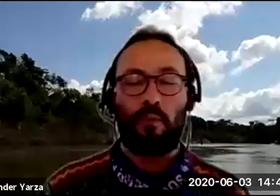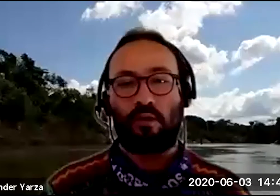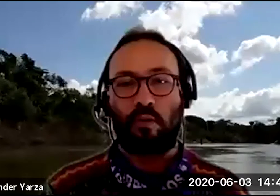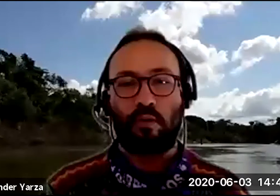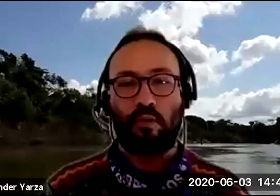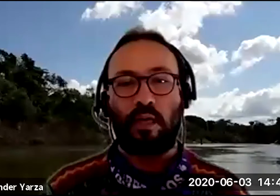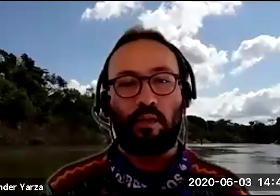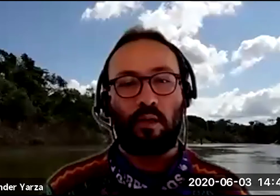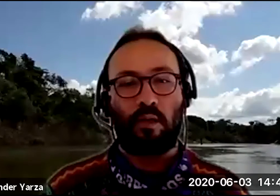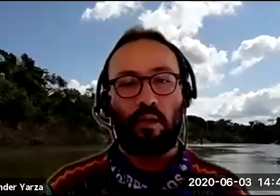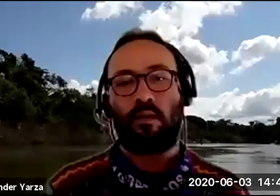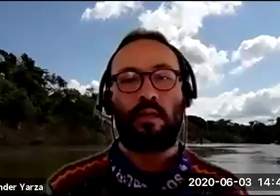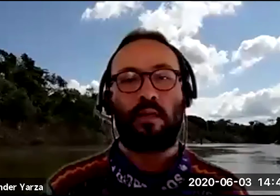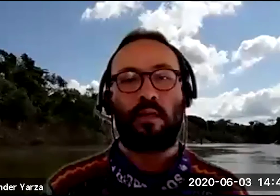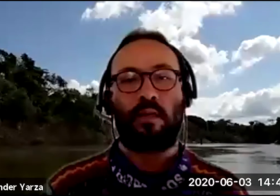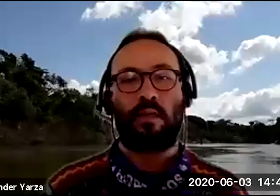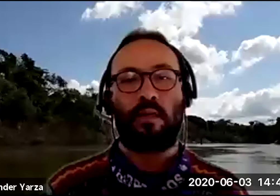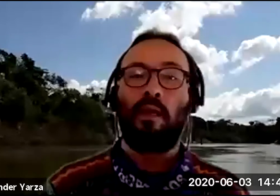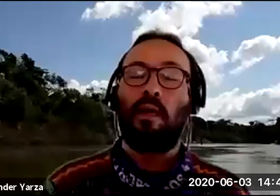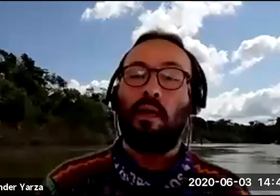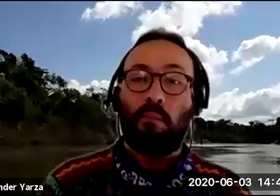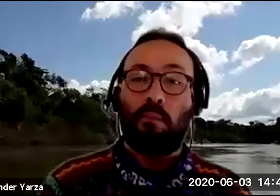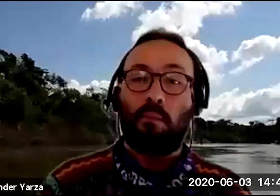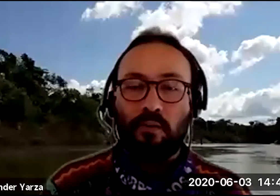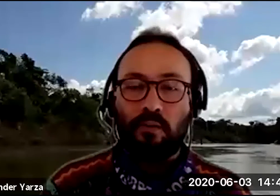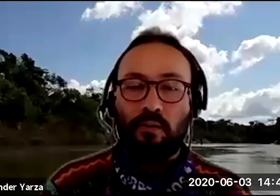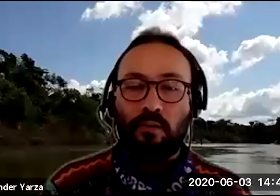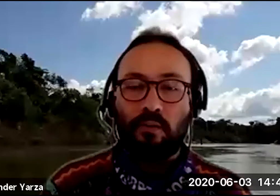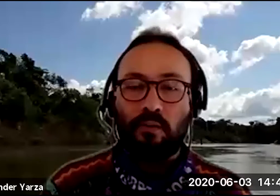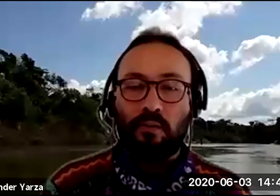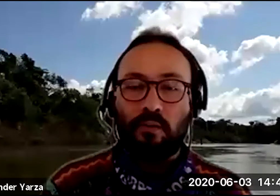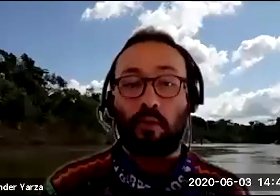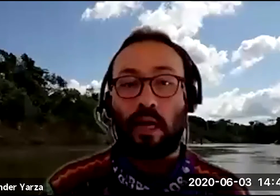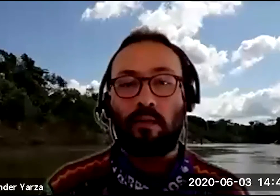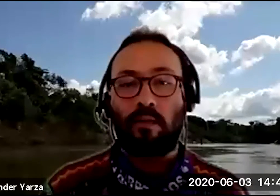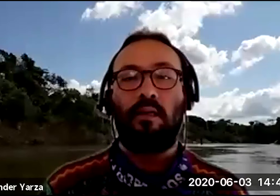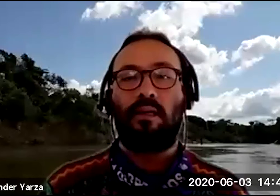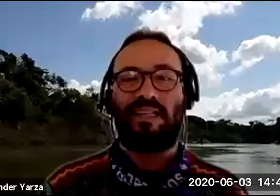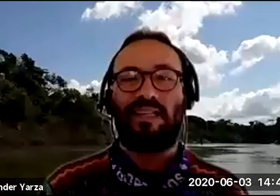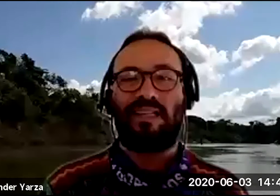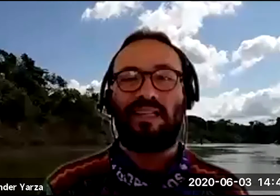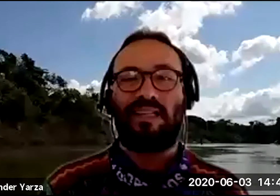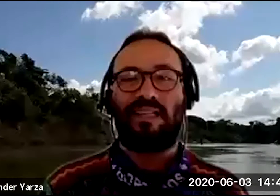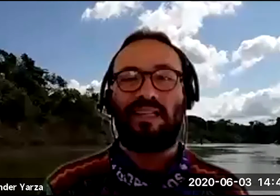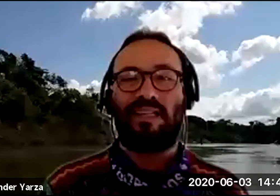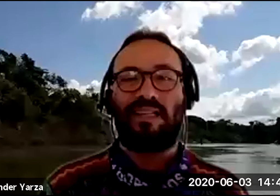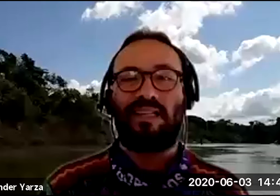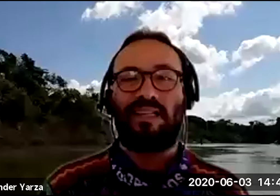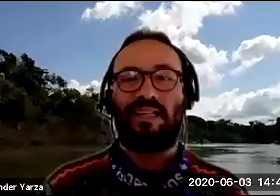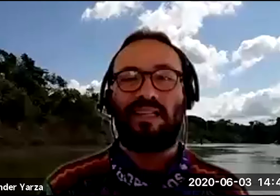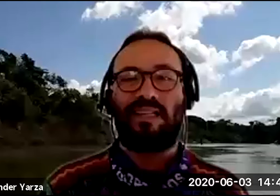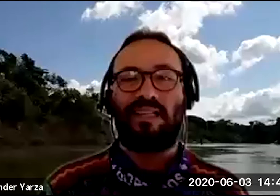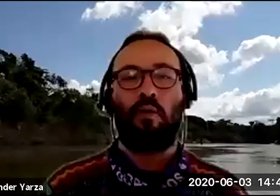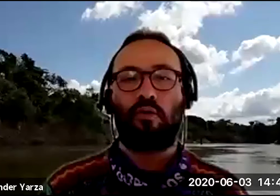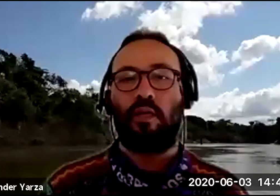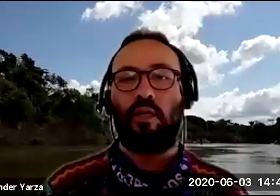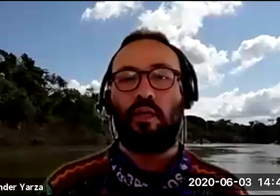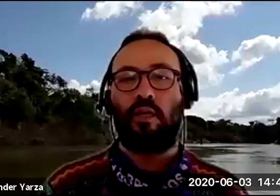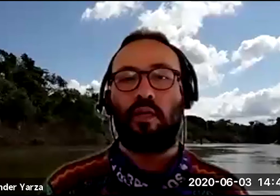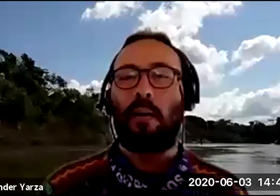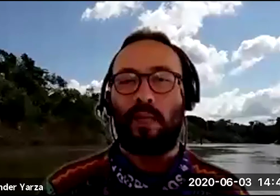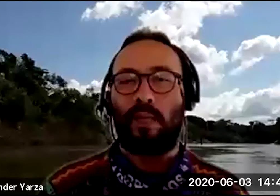de los estudios críticos en discapacidad. Primero, en recordar que también estás